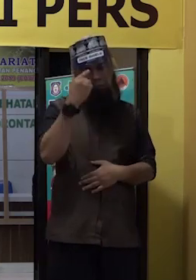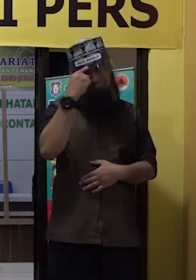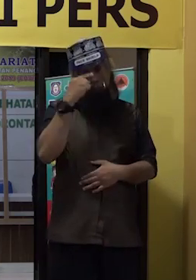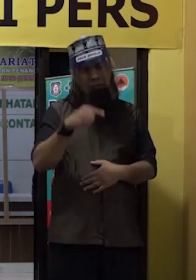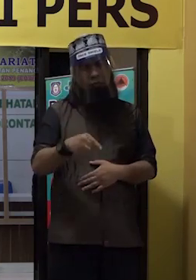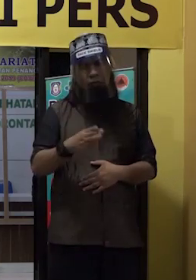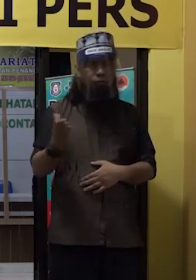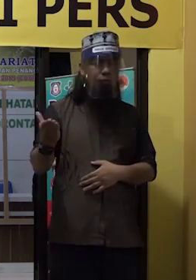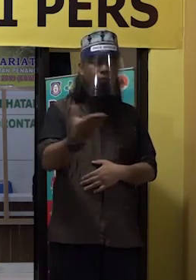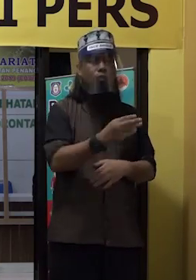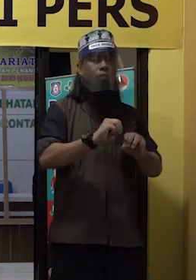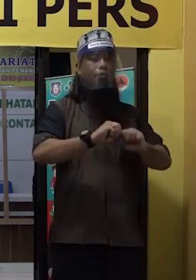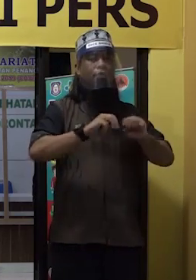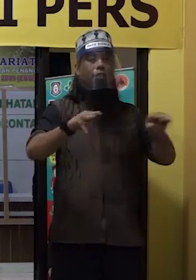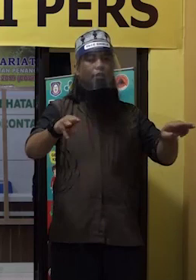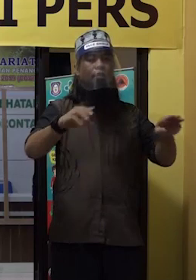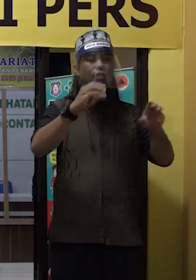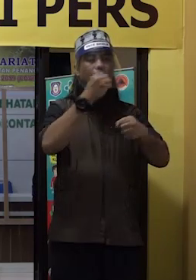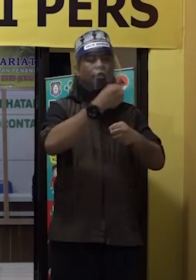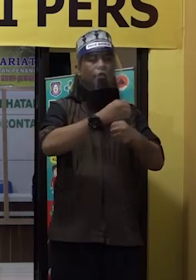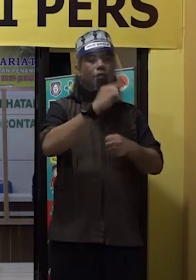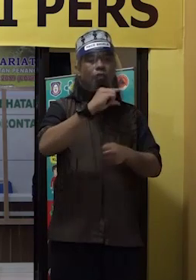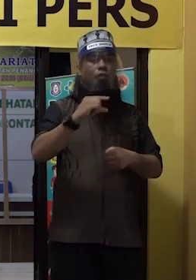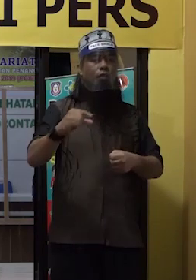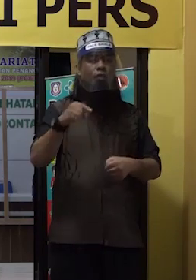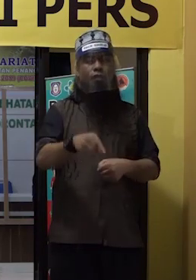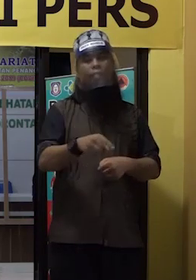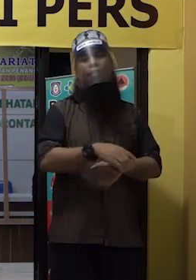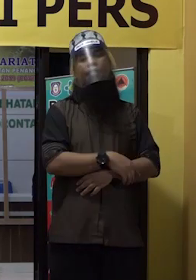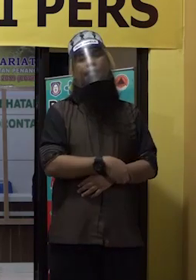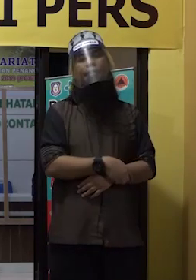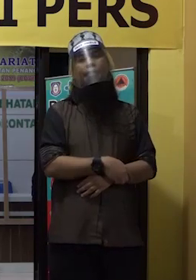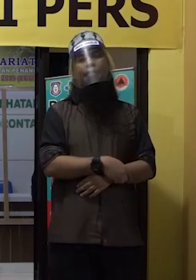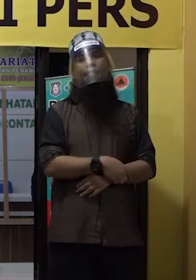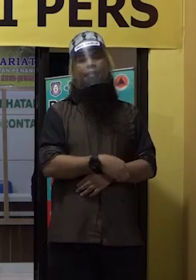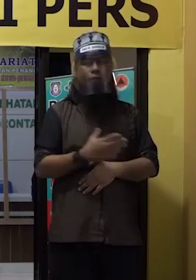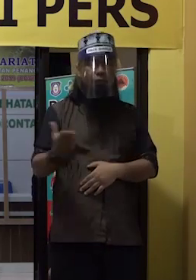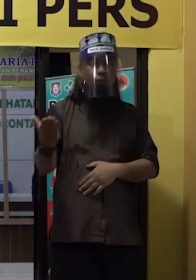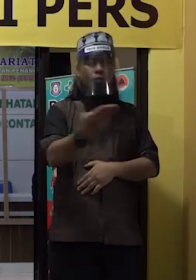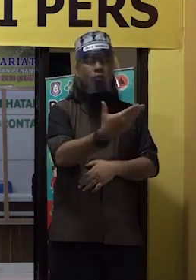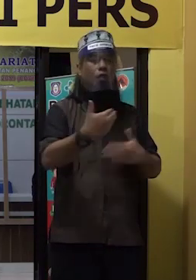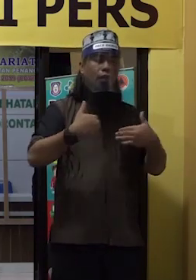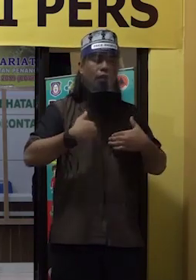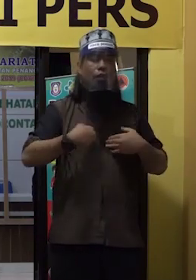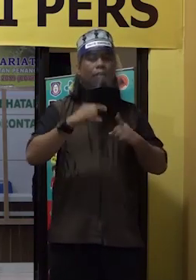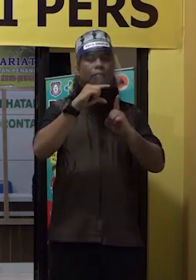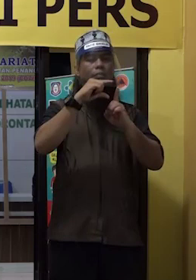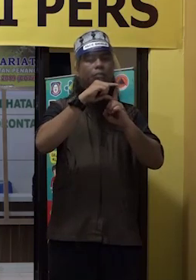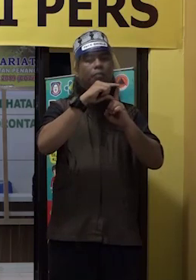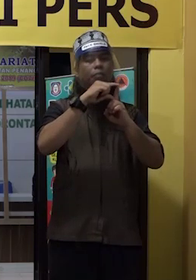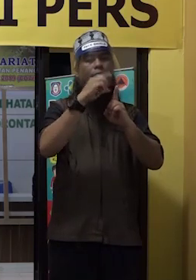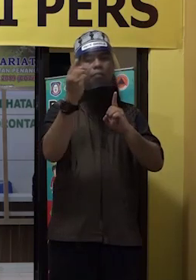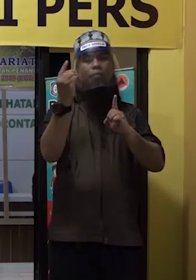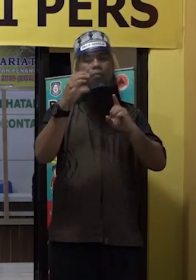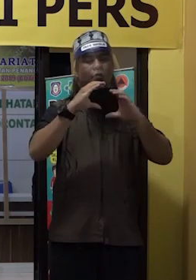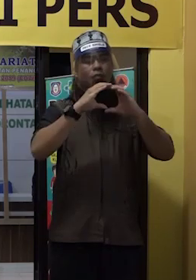erat dengan pasien yang terkonfirmasi tersebut, maka gugus tugas, baik gugus